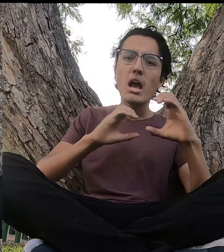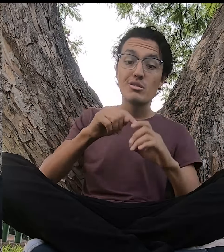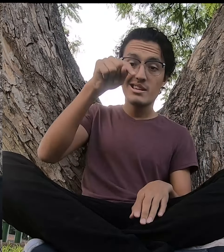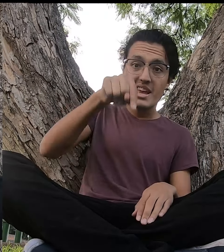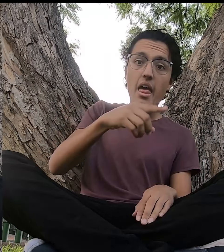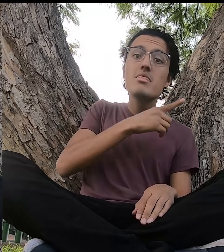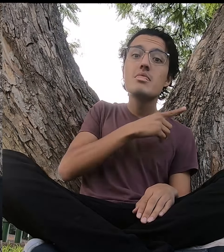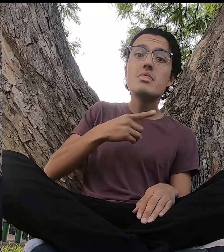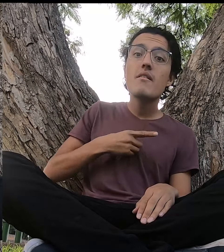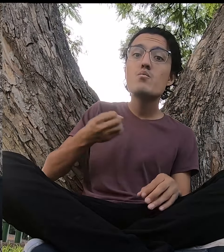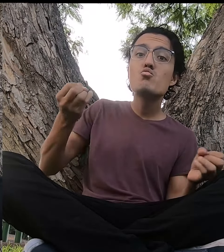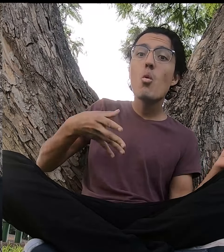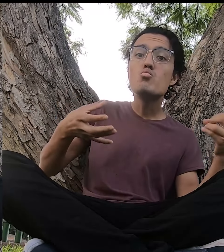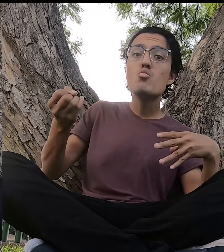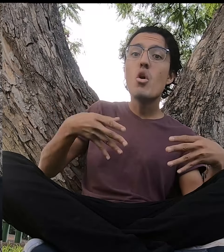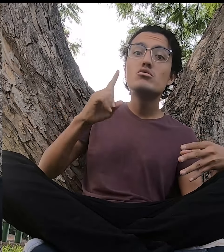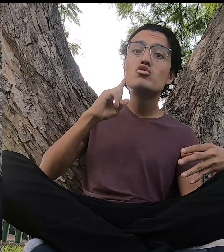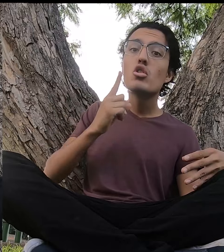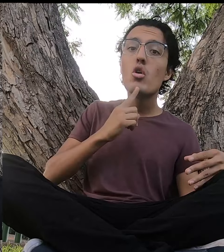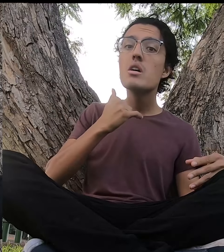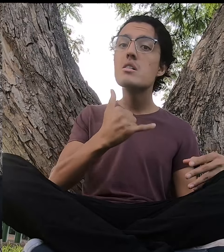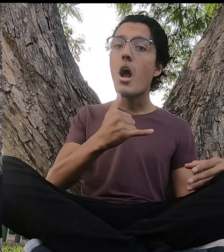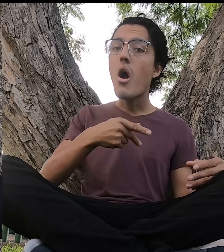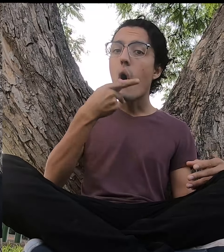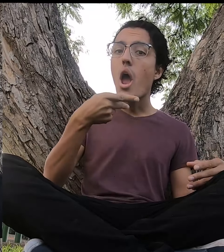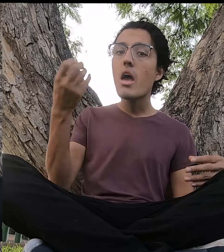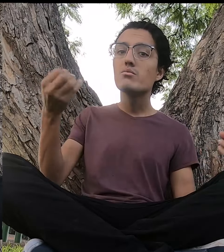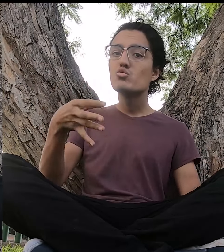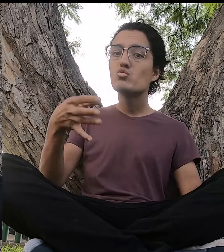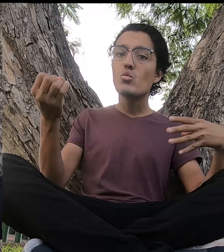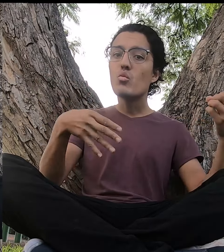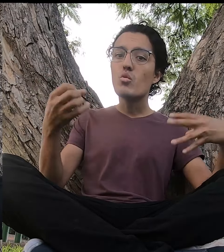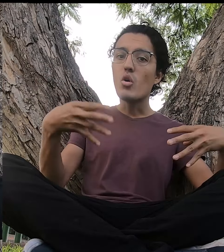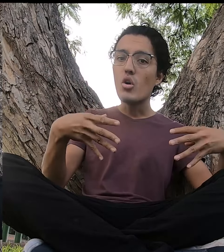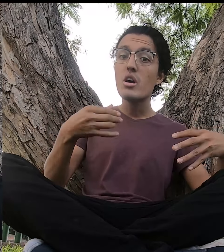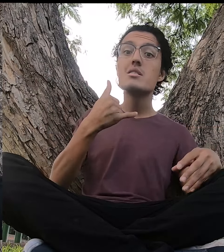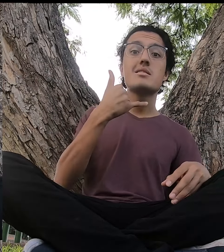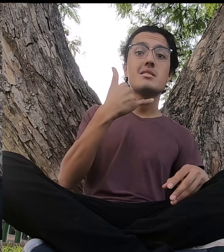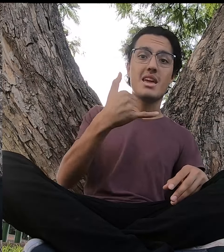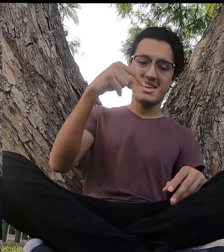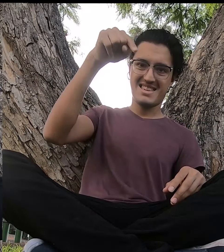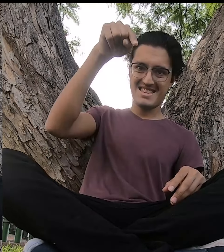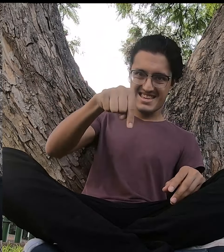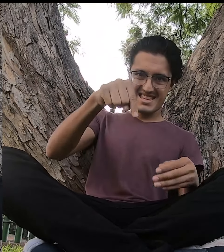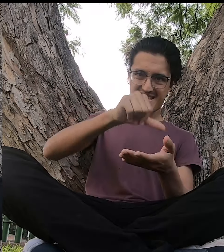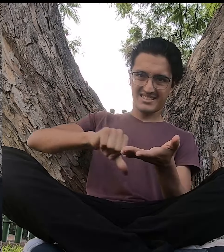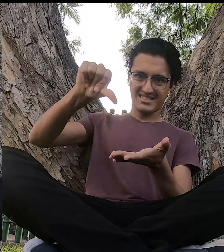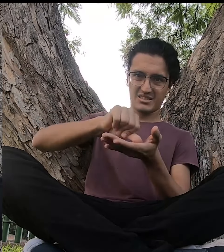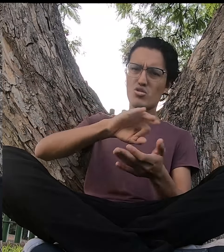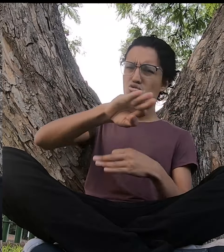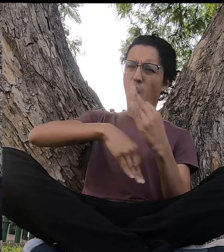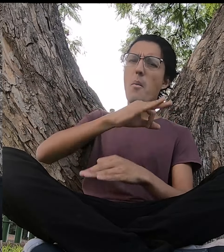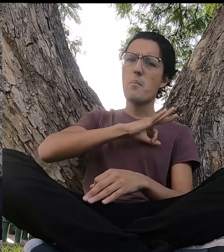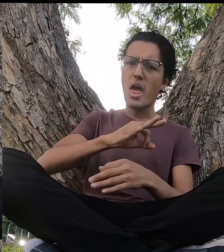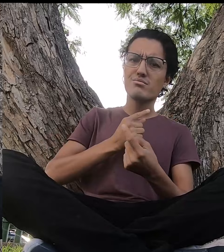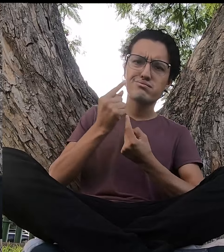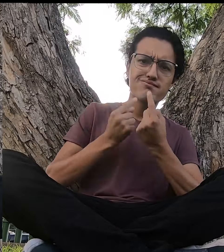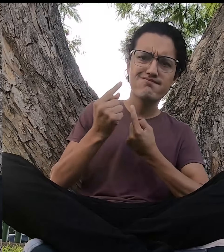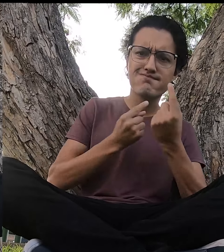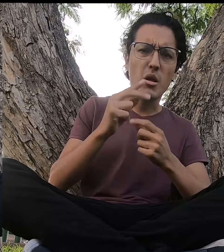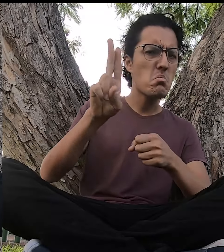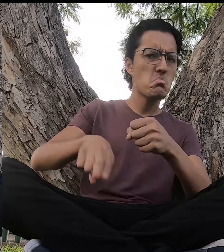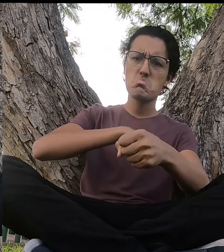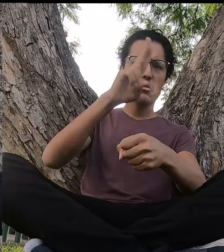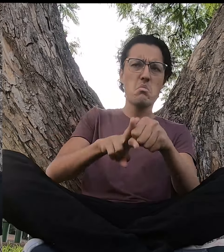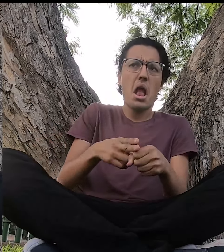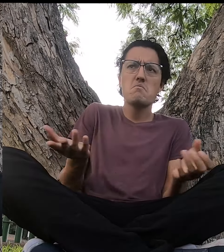converger en medio, en un punto construido por ambos mundos. Y en este punto medio todos podemos interactuar de manera